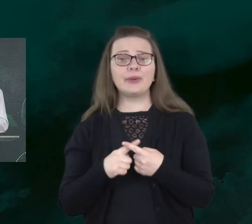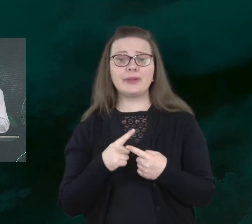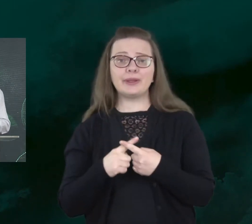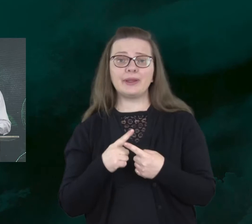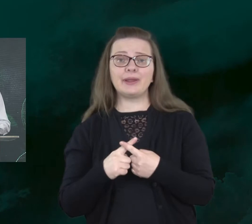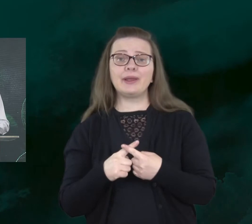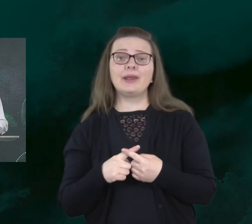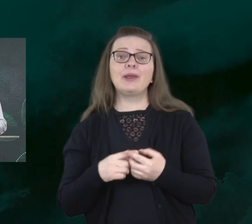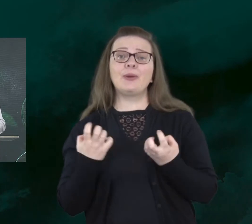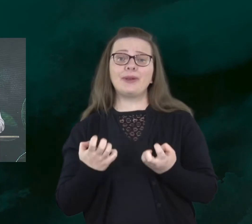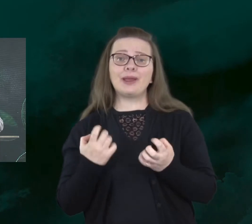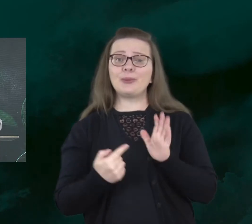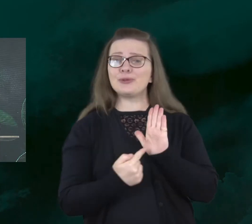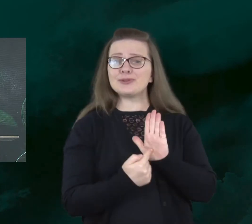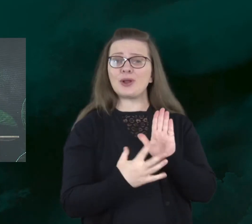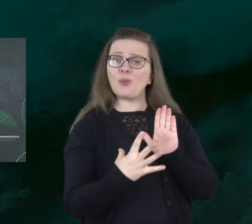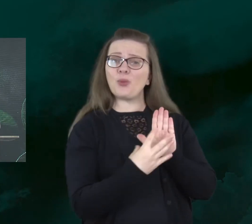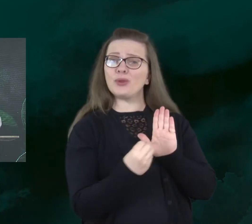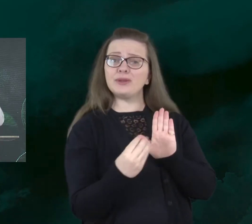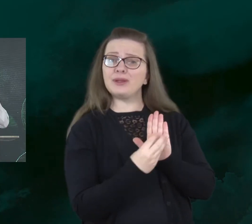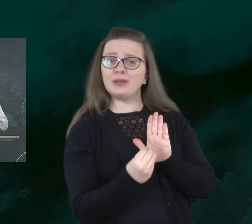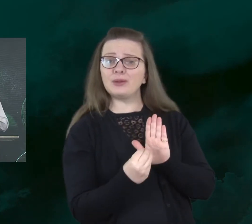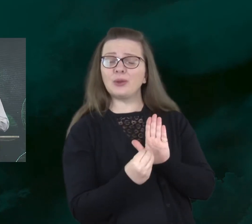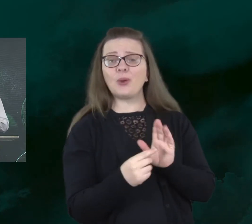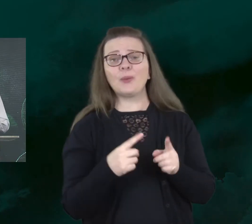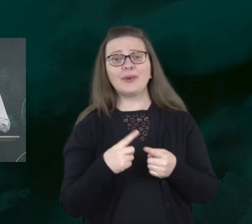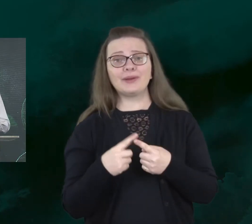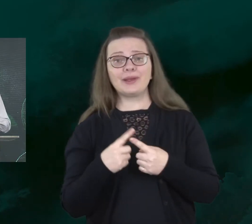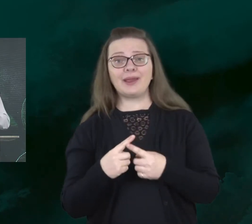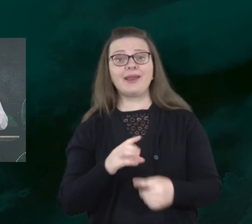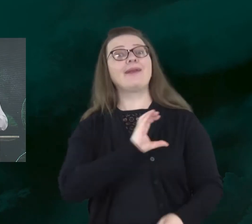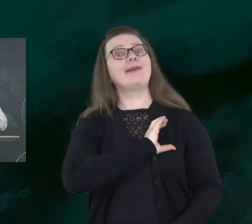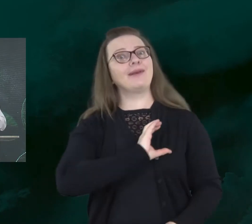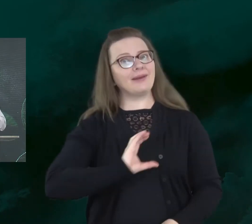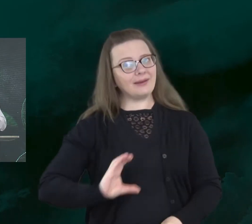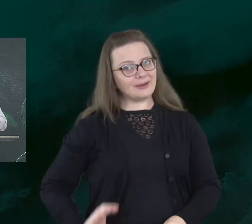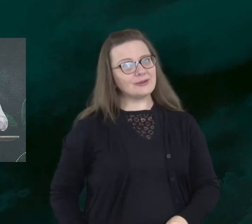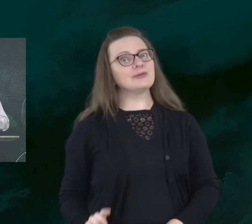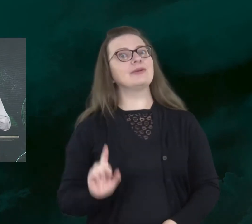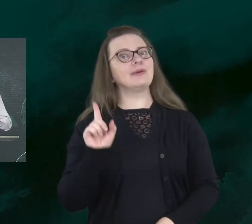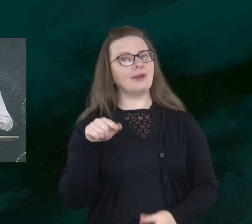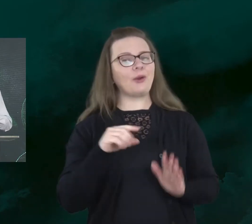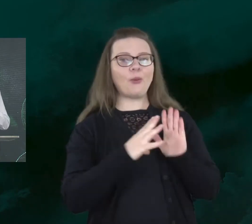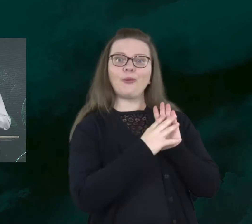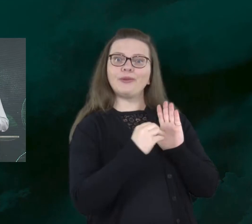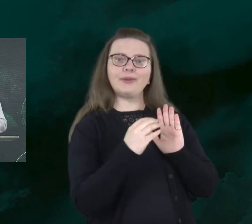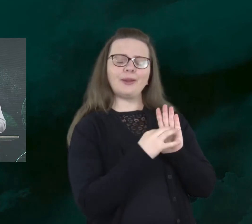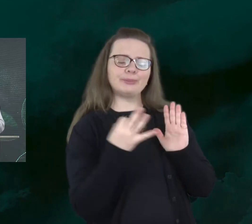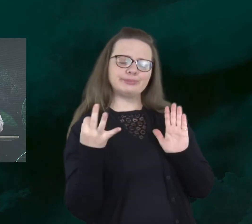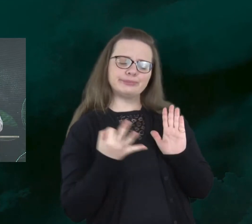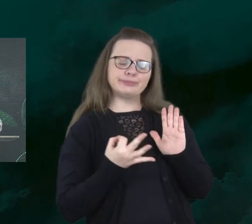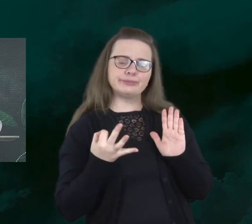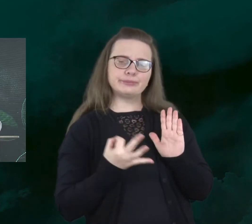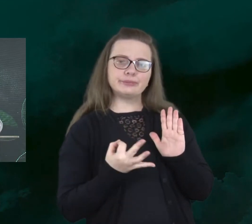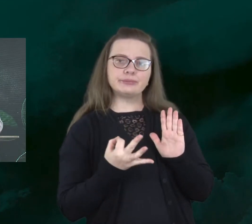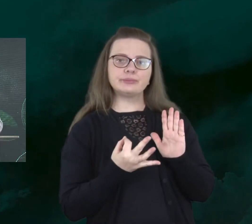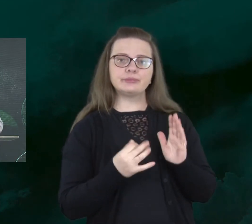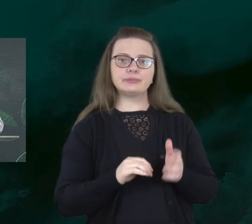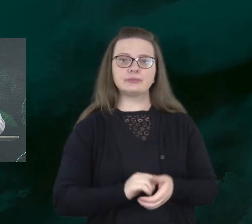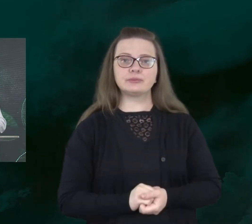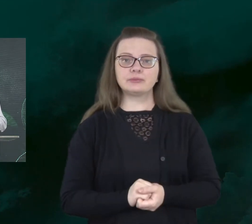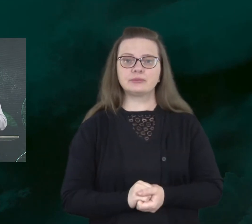modelo. Cristo, ele foi um modelo, né? Só que Cristo, ele